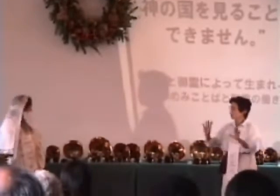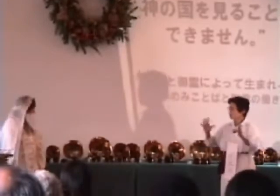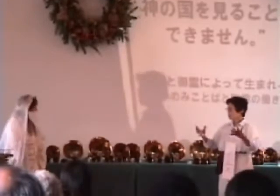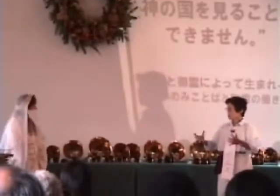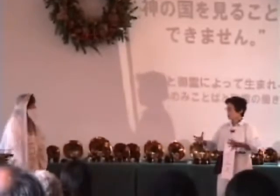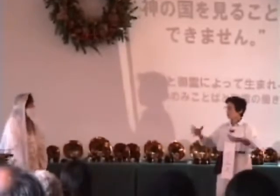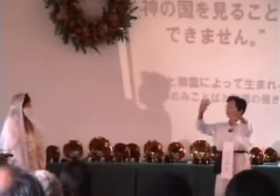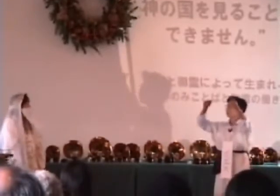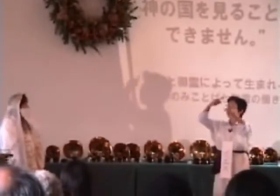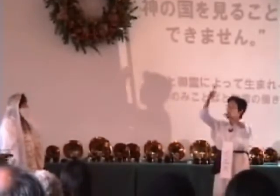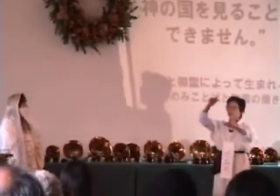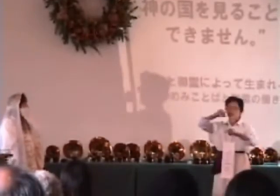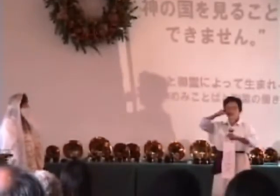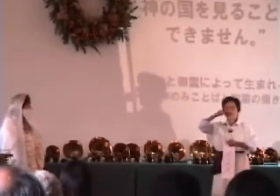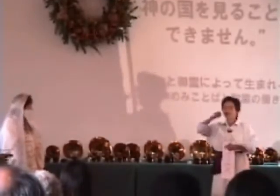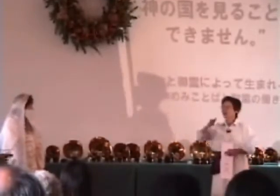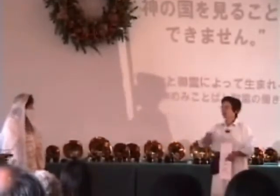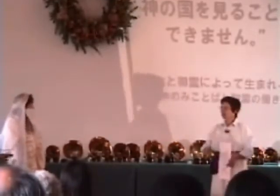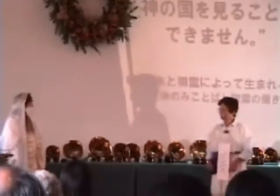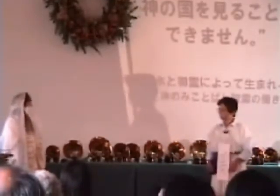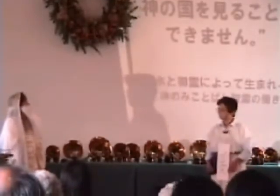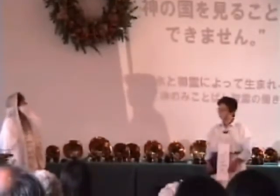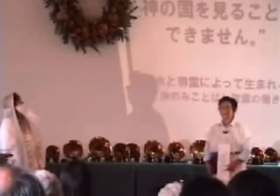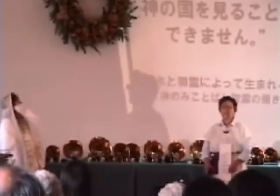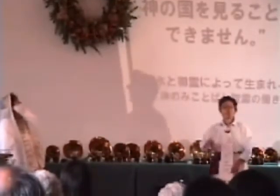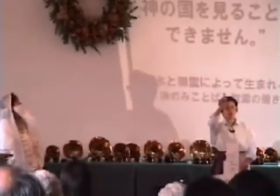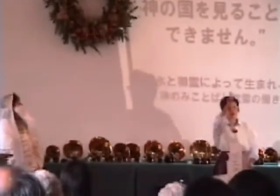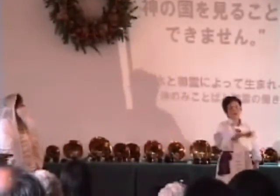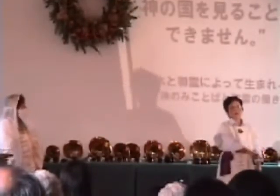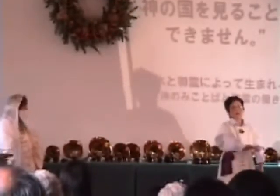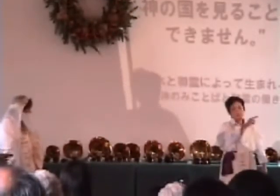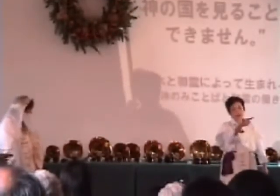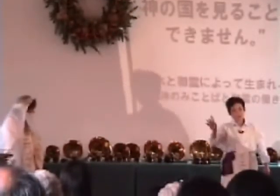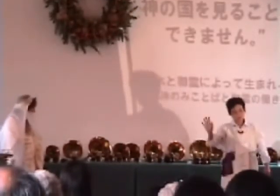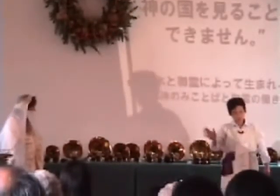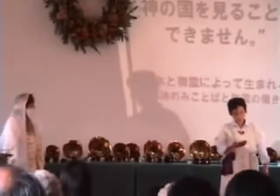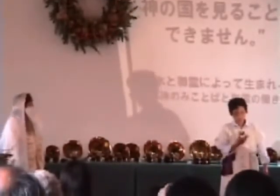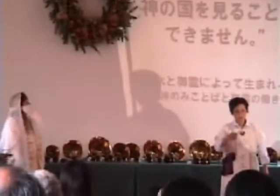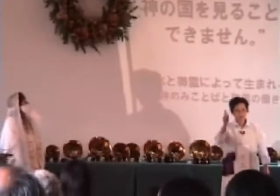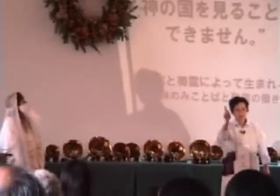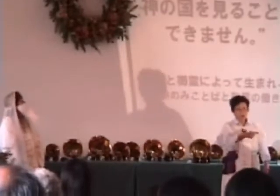水と霊によって生まれなければ神の国に入ることはできません。